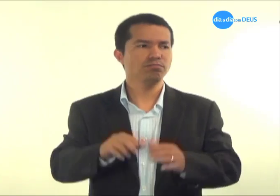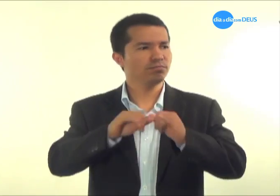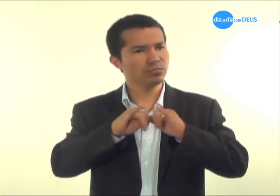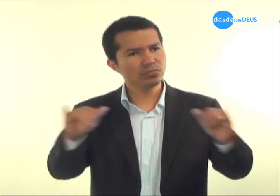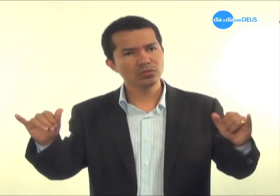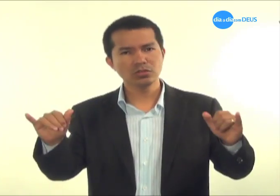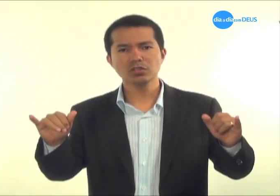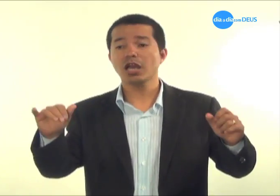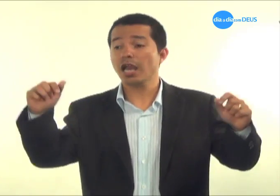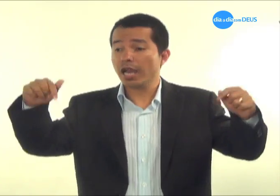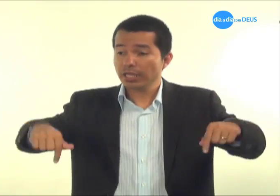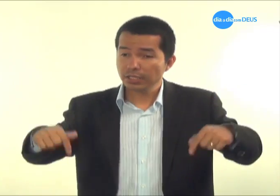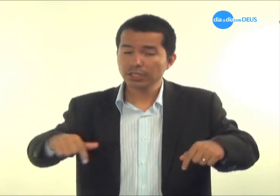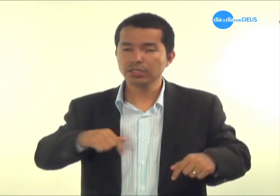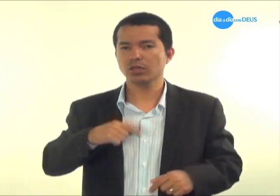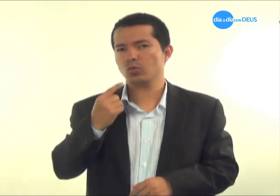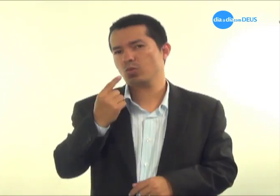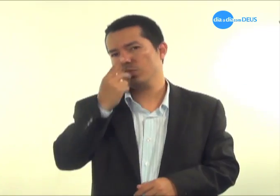Há alguém aqui que me trai.